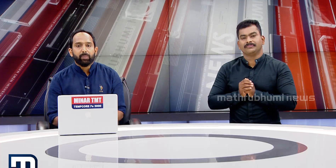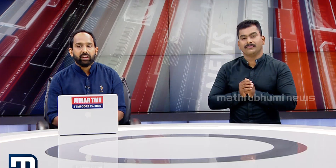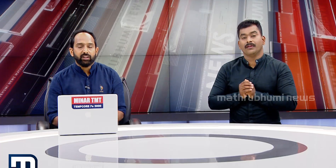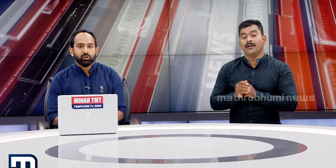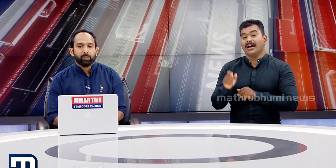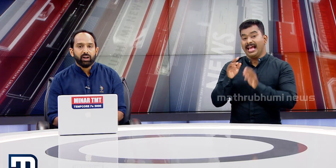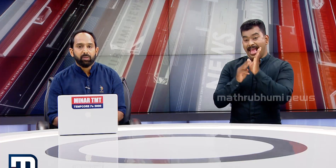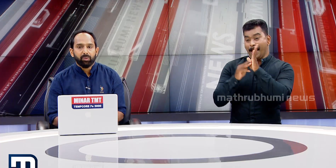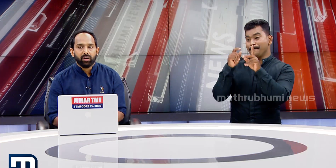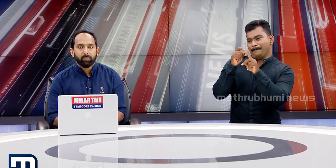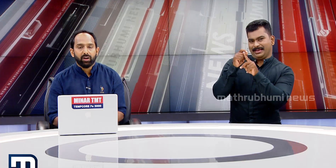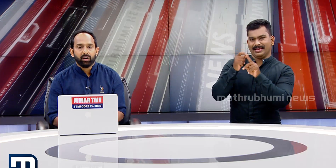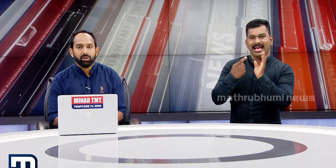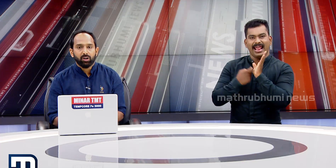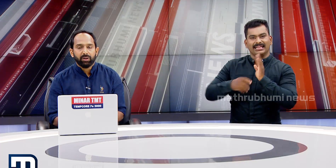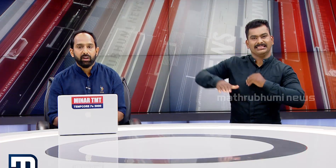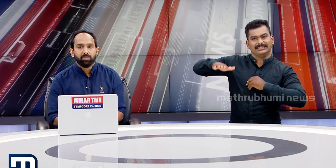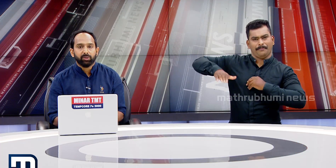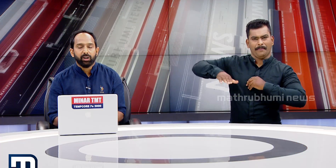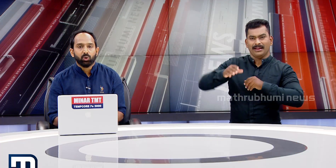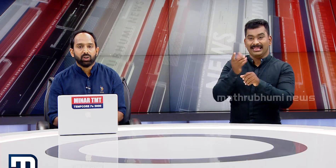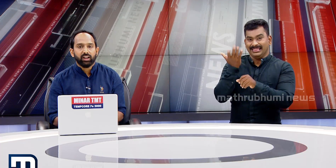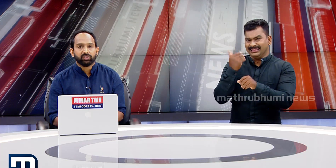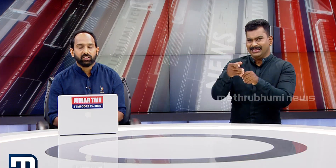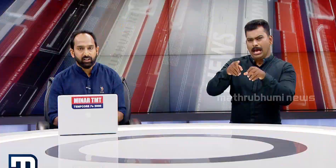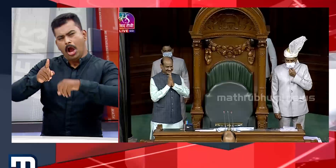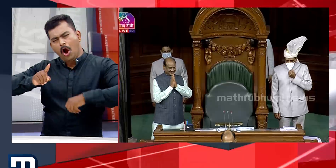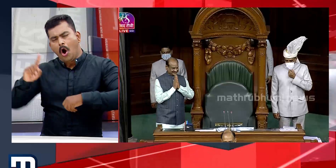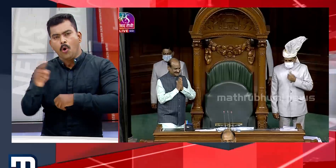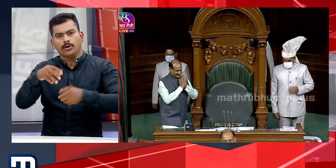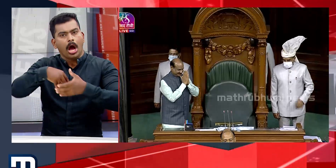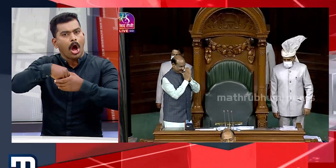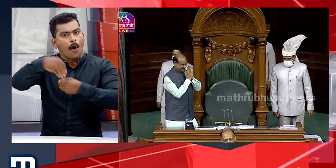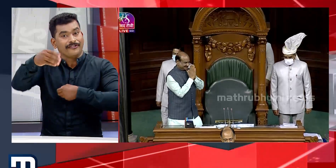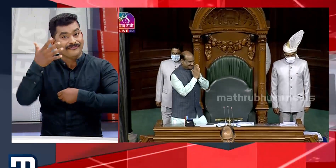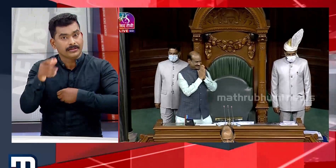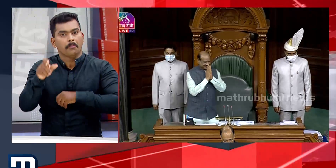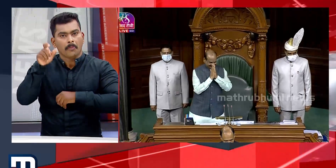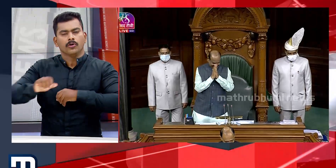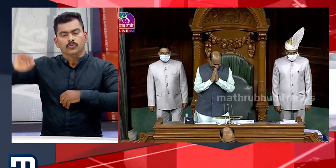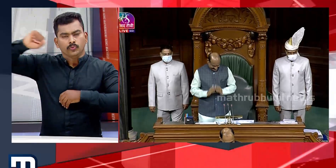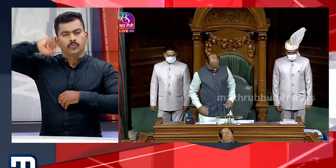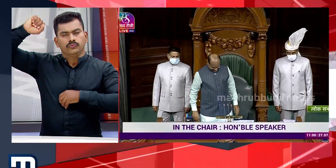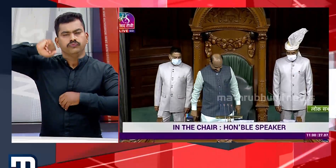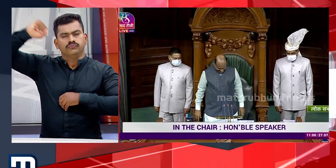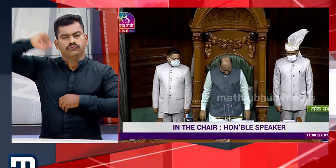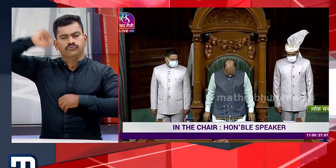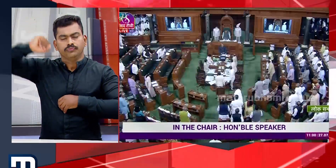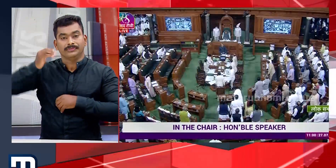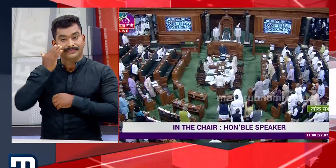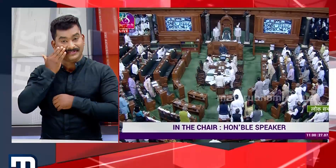സസ്പെൻഡ് ചെയ്യപ്പെട്ട രാജ്യസഭാ എം പിമാർ പാർലമെന്റ് വളപ്പിൽ 50 മണിക്കൂർ റിലേ സത്യാഗ്രഹം നടത്തും. തൃണമൂൽ കോൺഗ്രസ് എം പി ഡോള